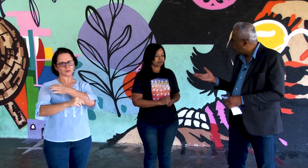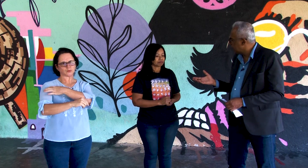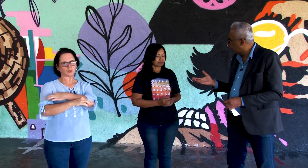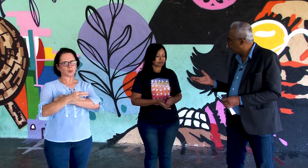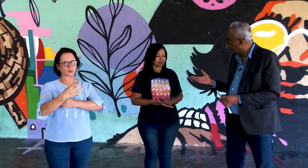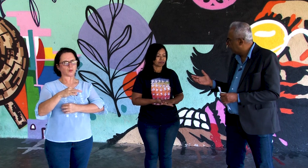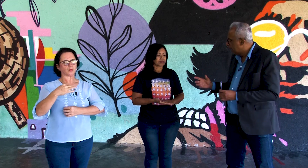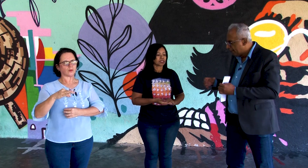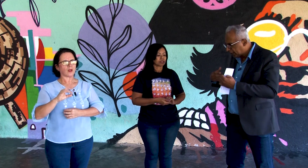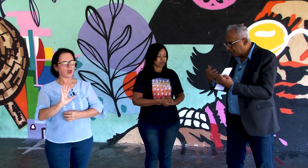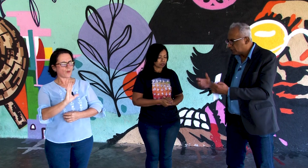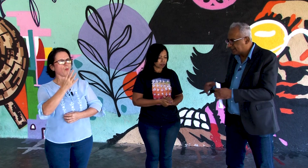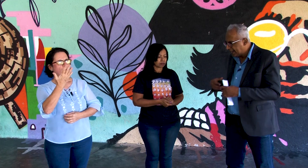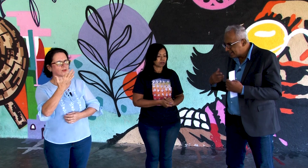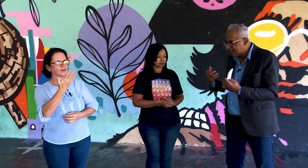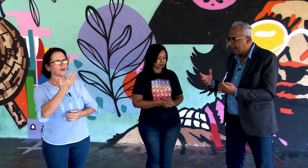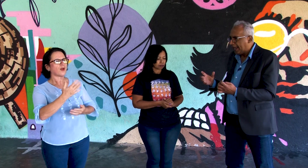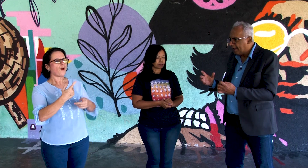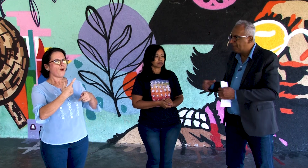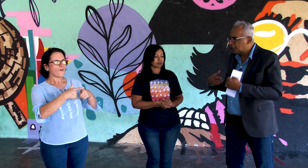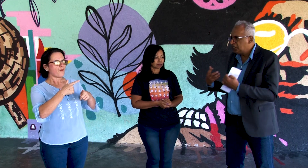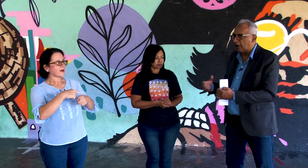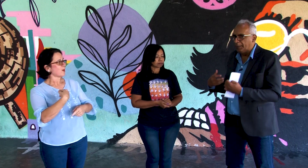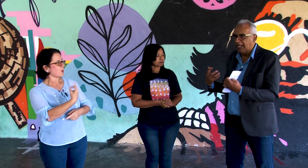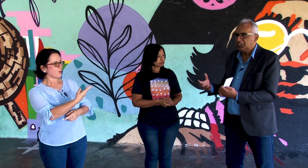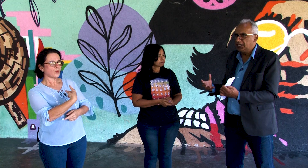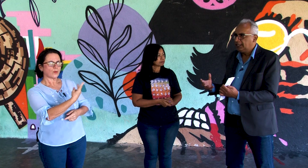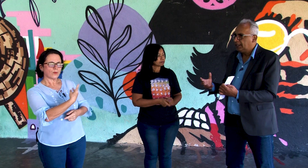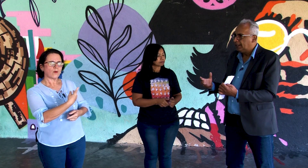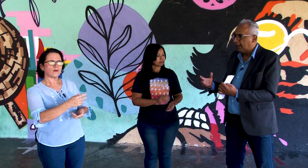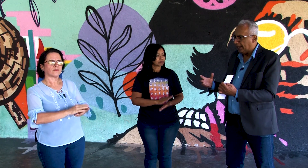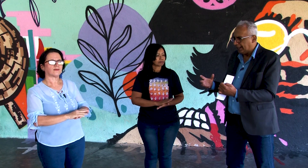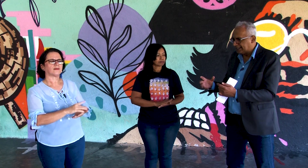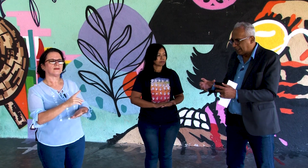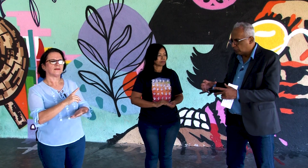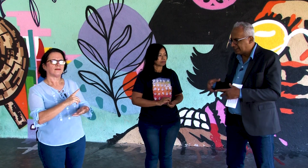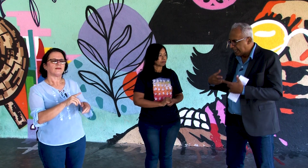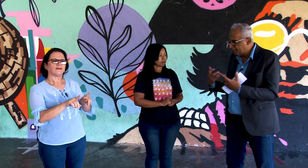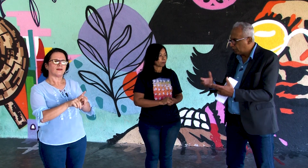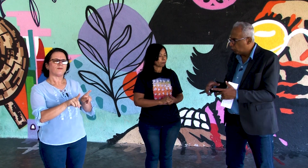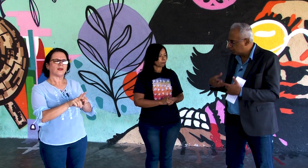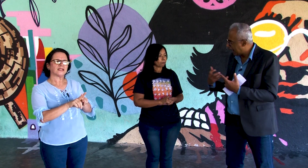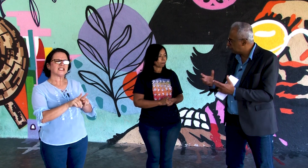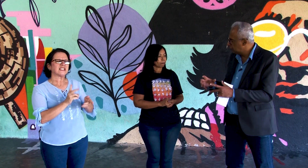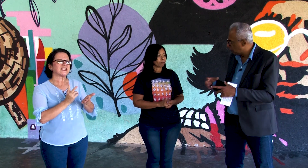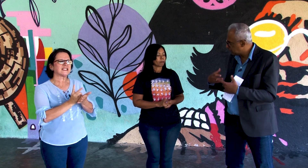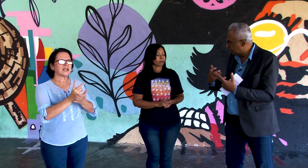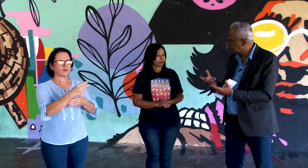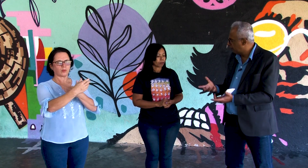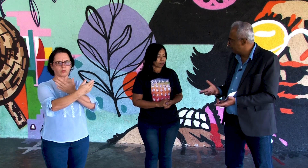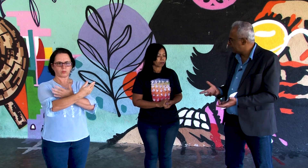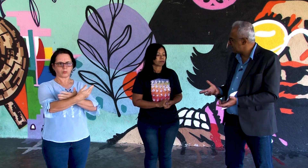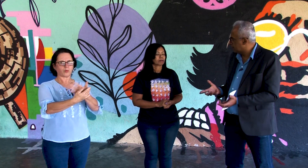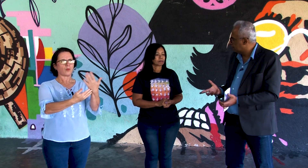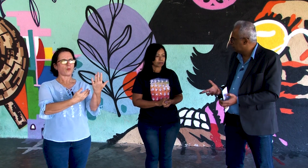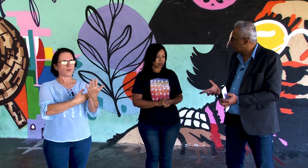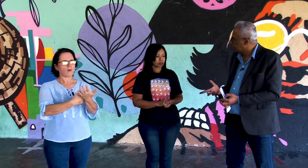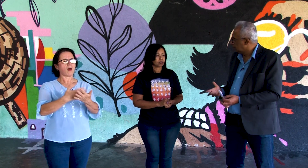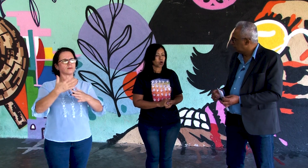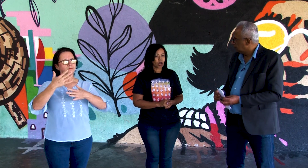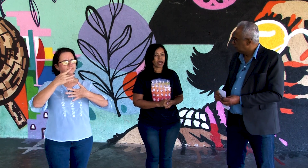assim, pode ocorrer, porque vocês, efetivamente, estão sempre com os braços e com as mãos em